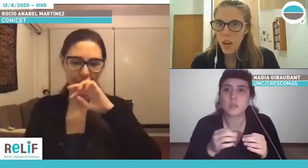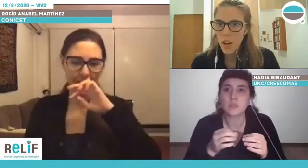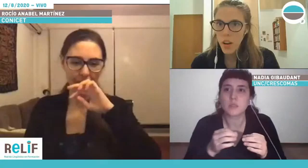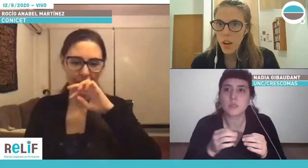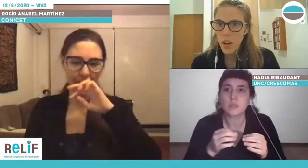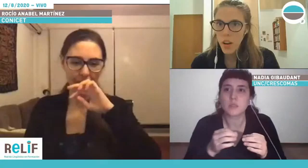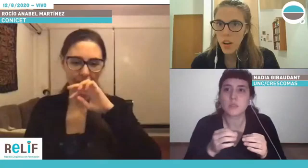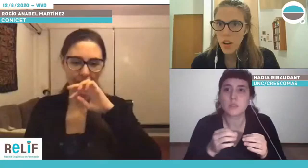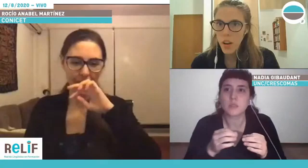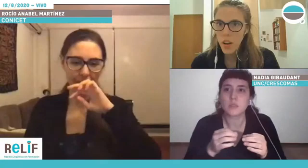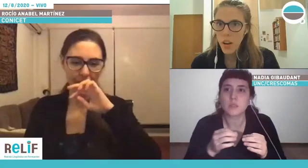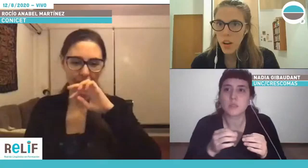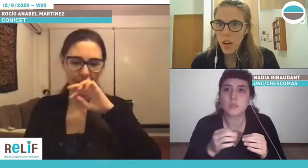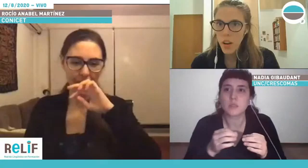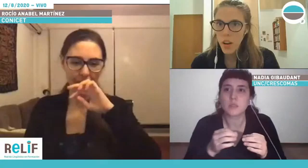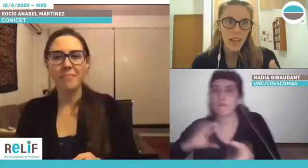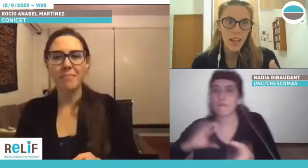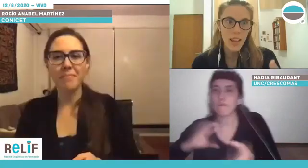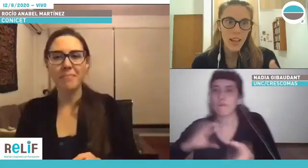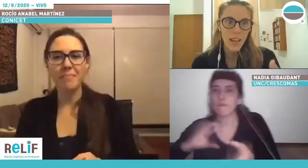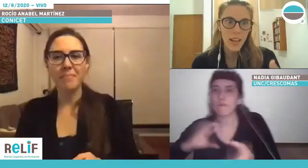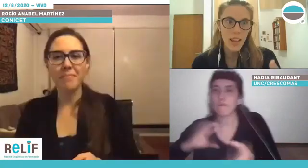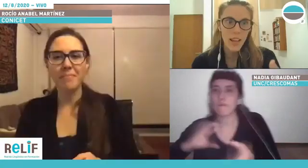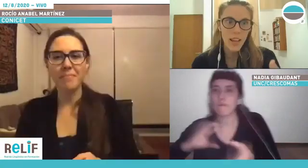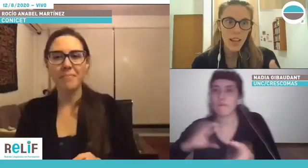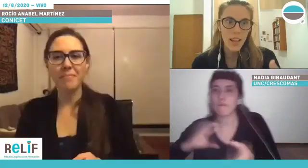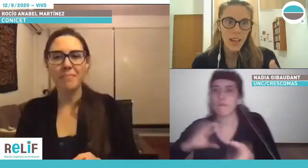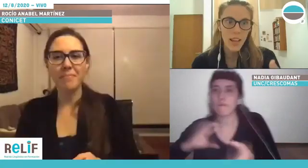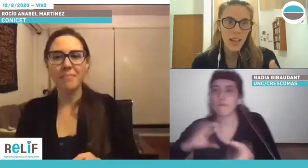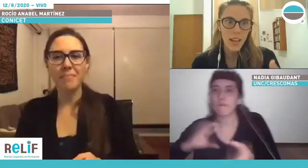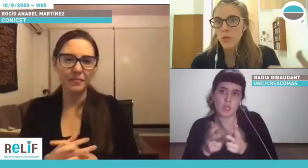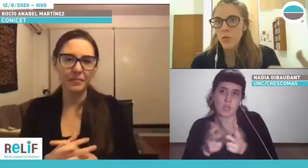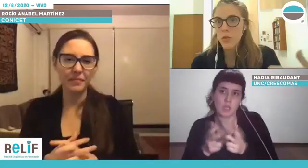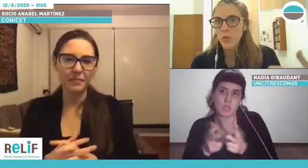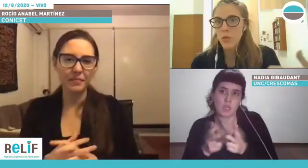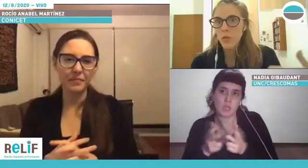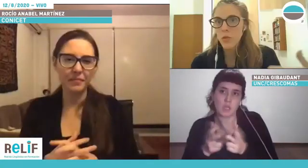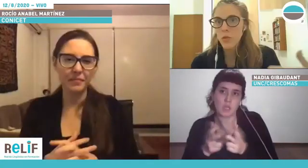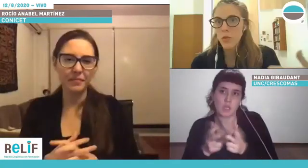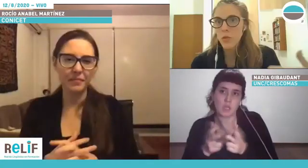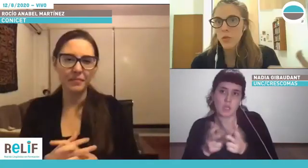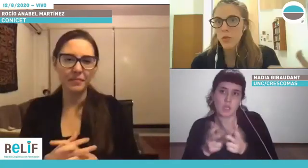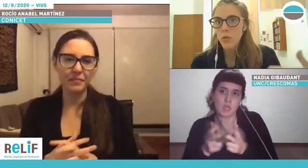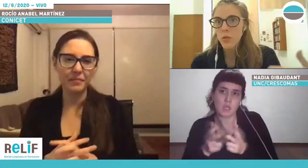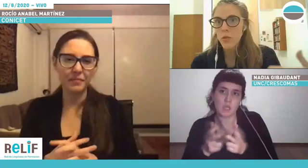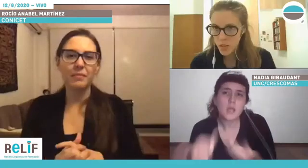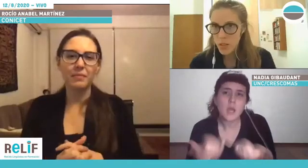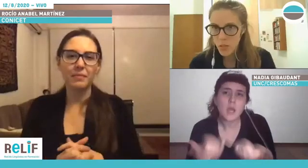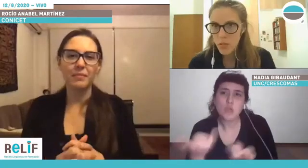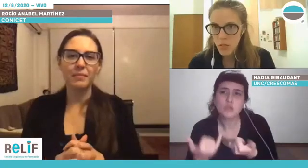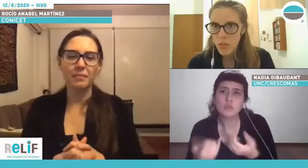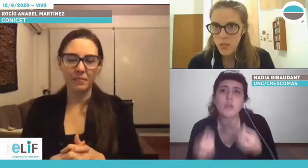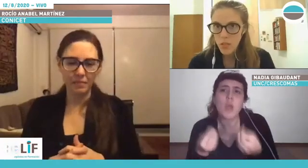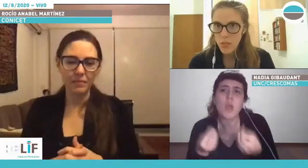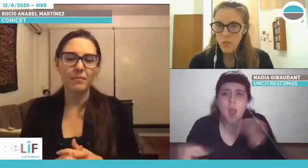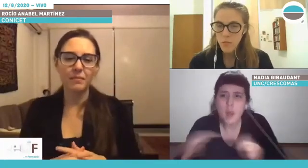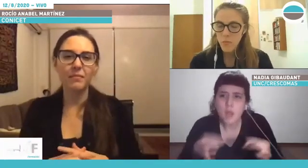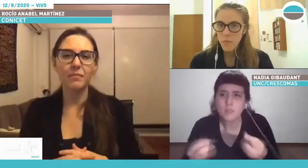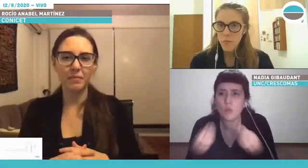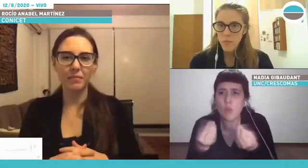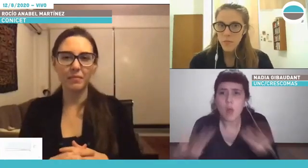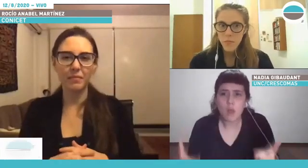en juego en las señas. ¿Podés comentarnos de qué se trata este análisis?